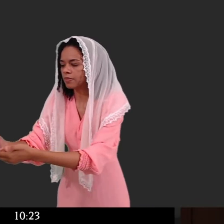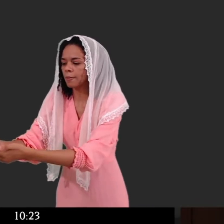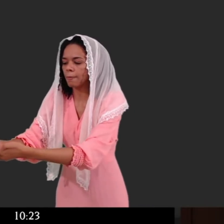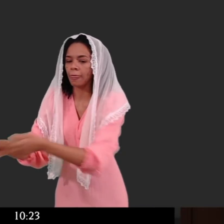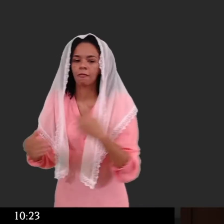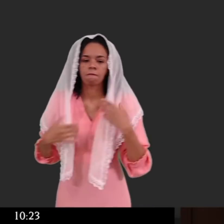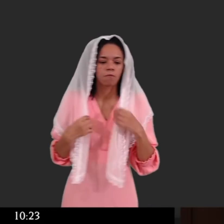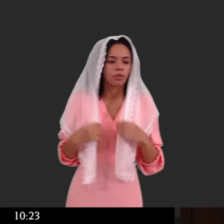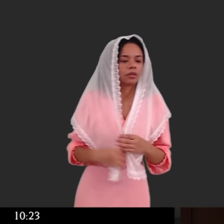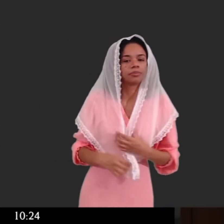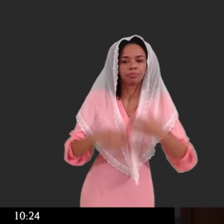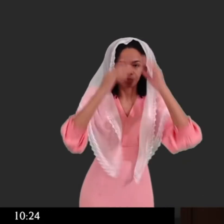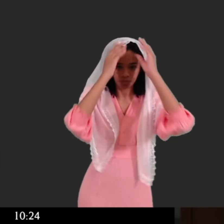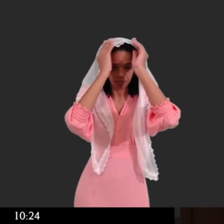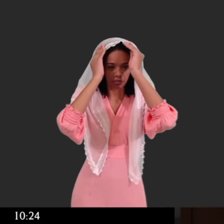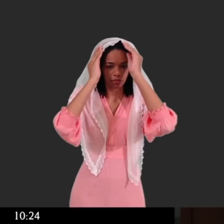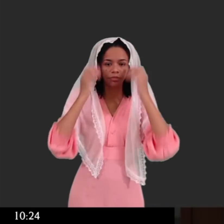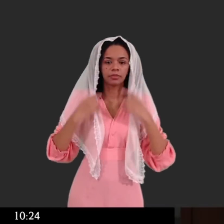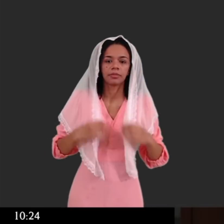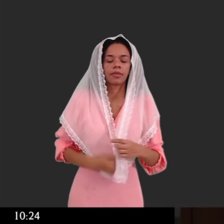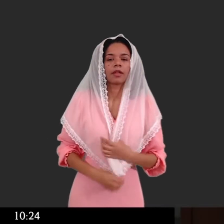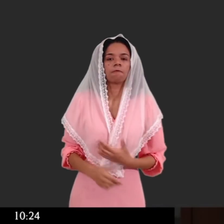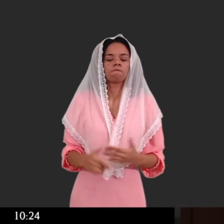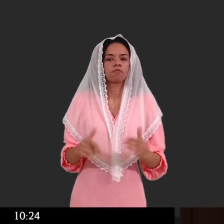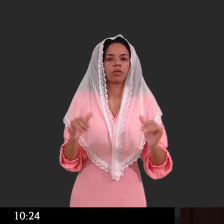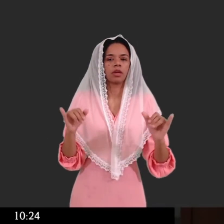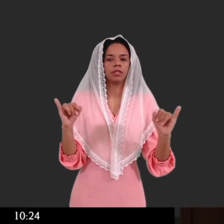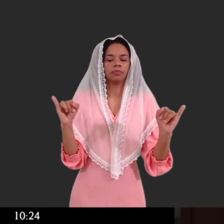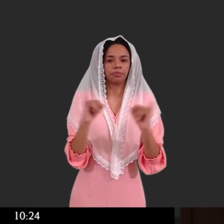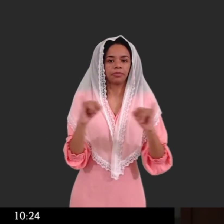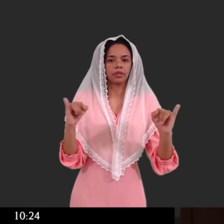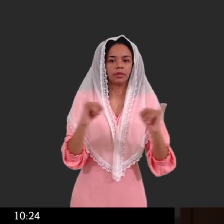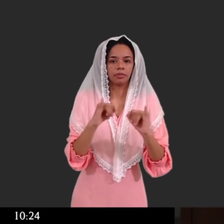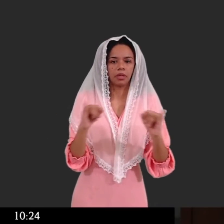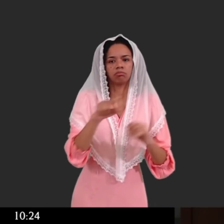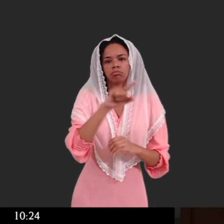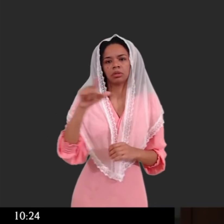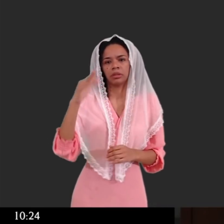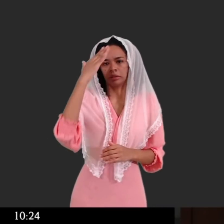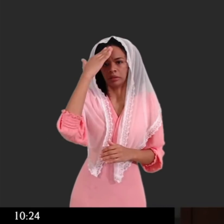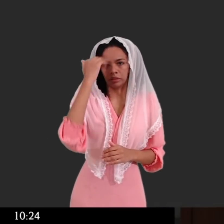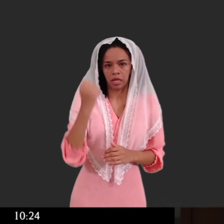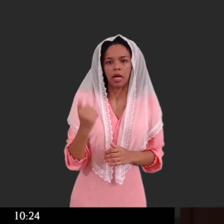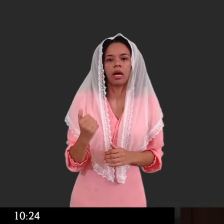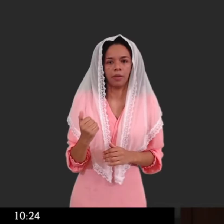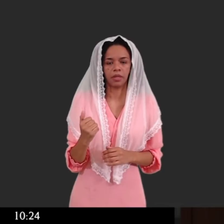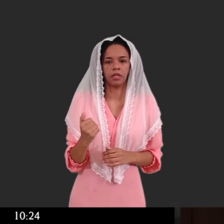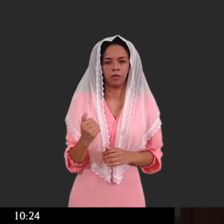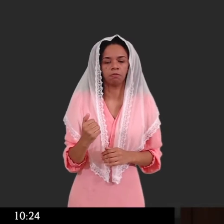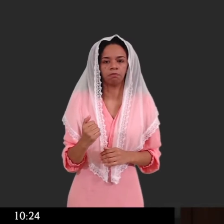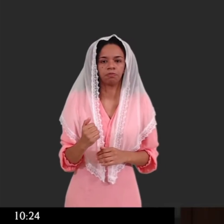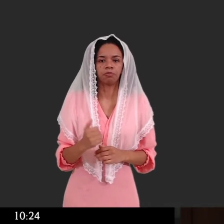muitos devem saber, ter ouvido, alguns até acompanhado, foi